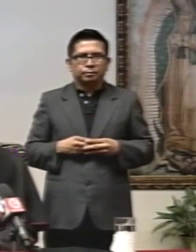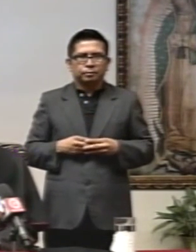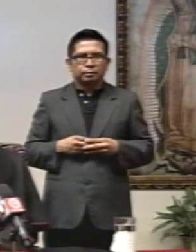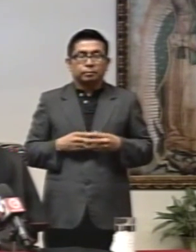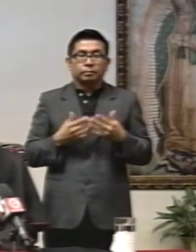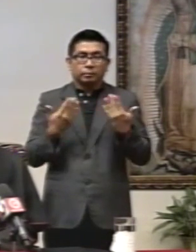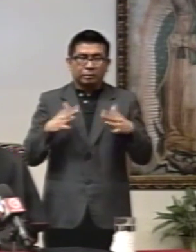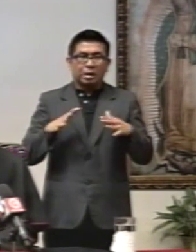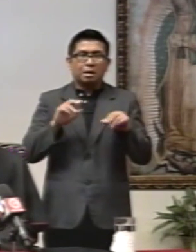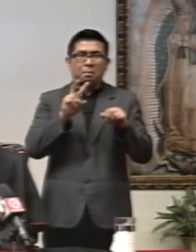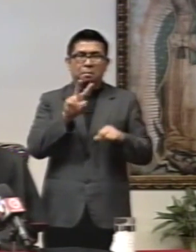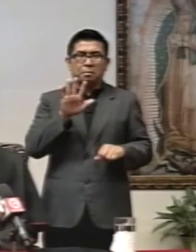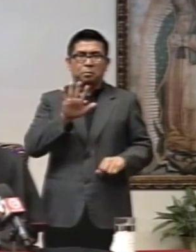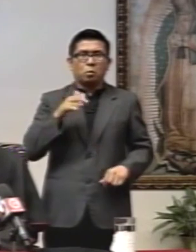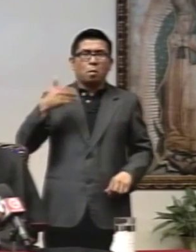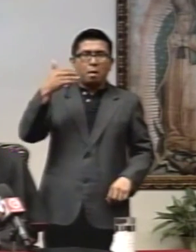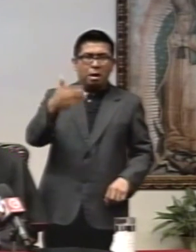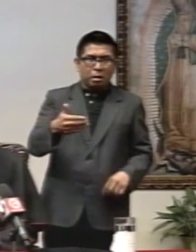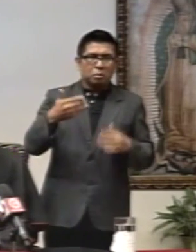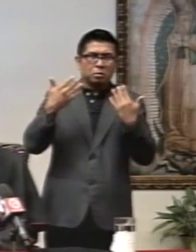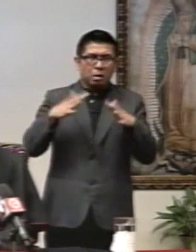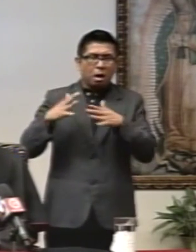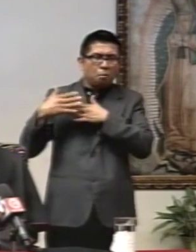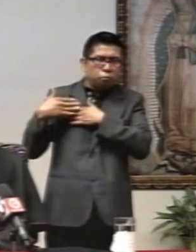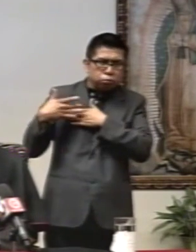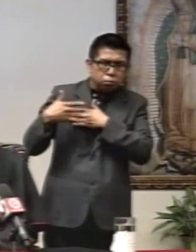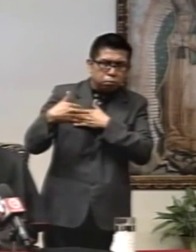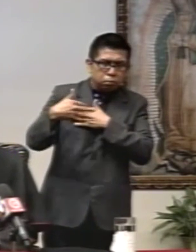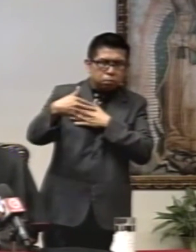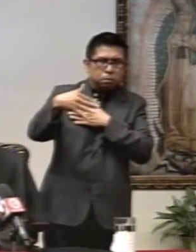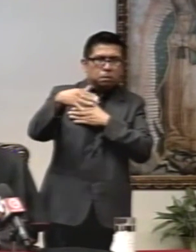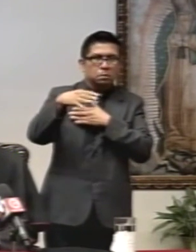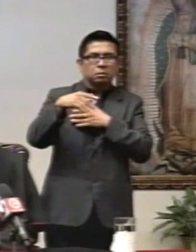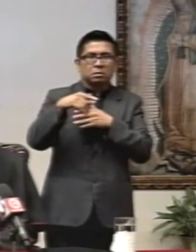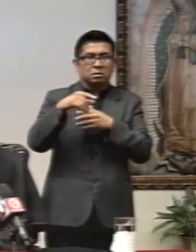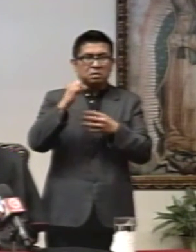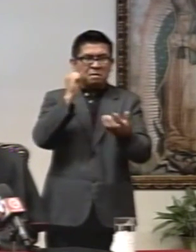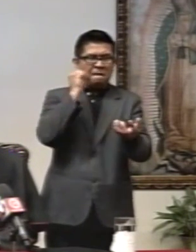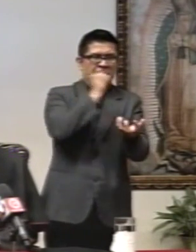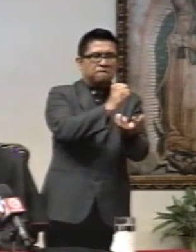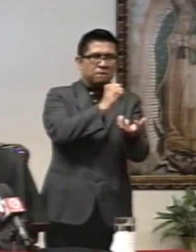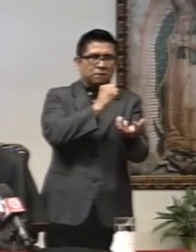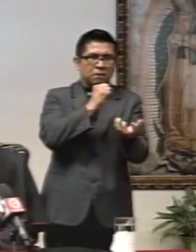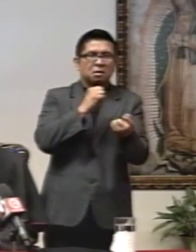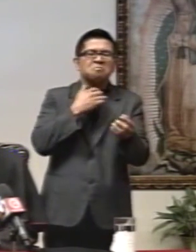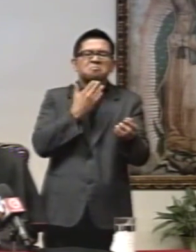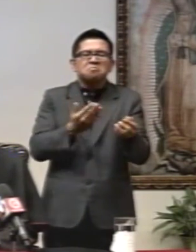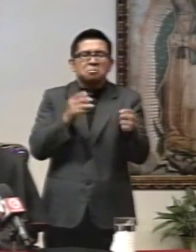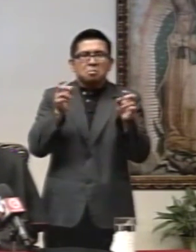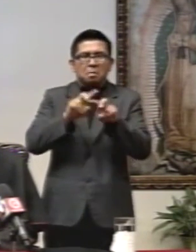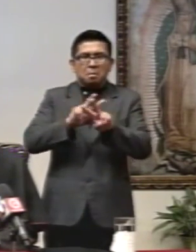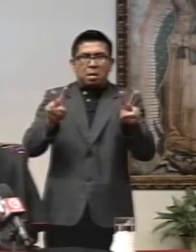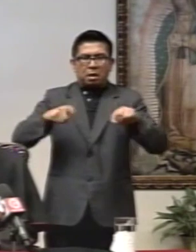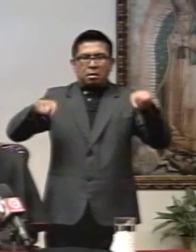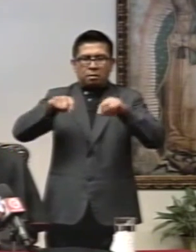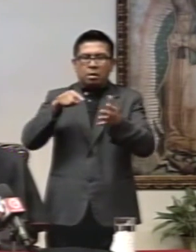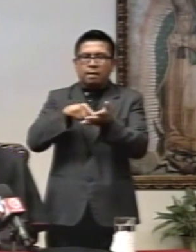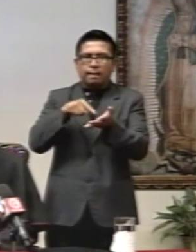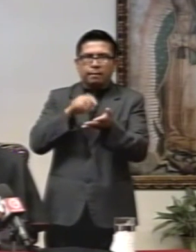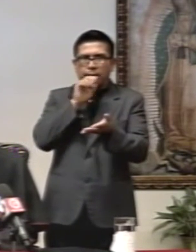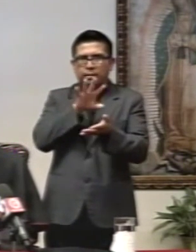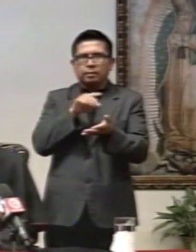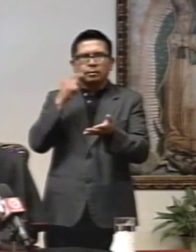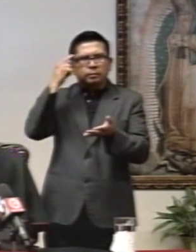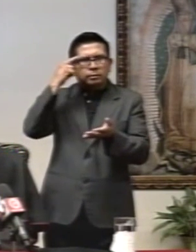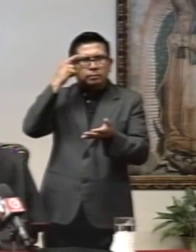Han pasado 25 años y se traicionó los acuerdos de paz en ese aspecto. Se